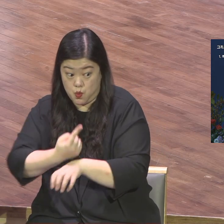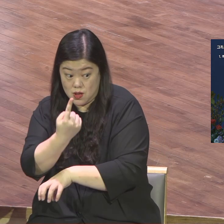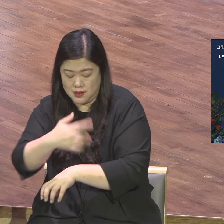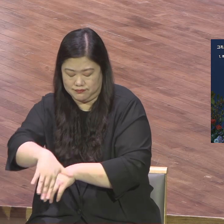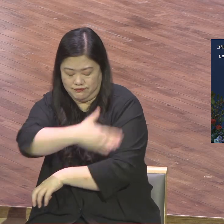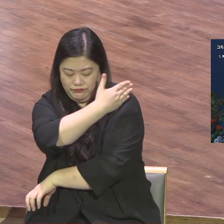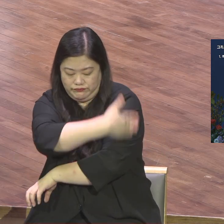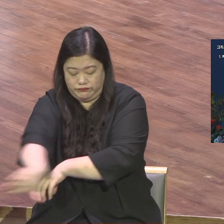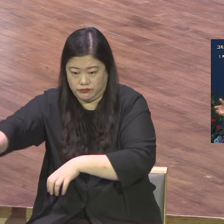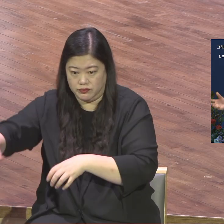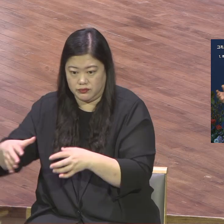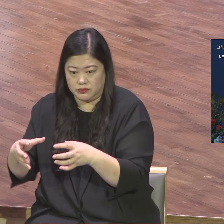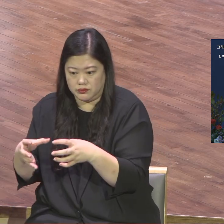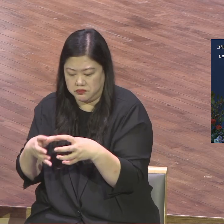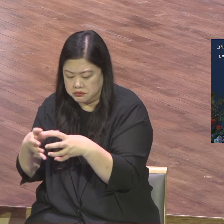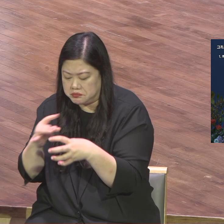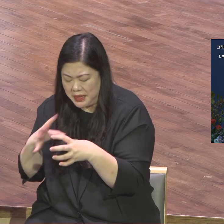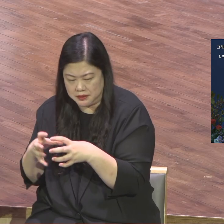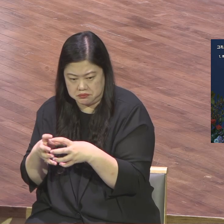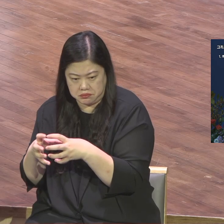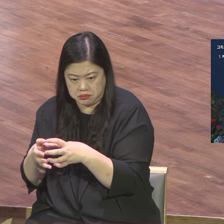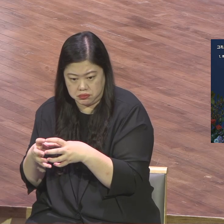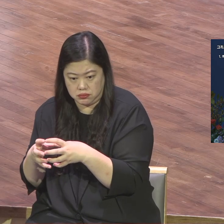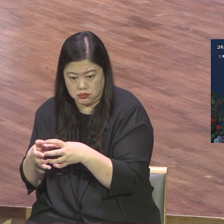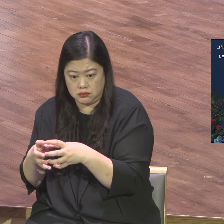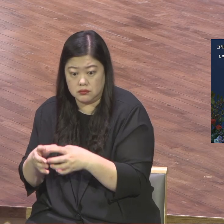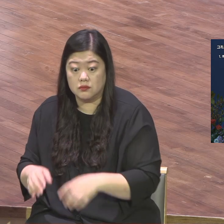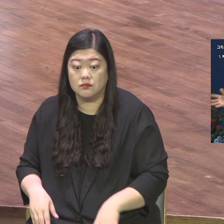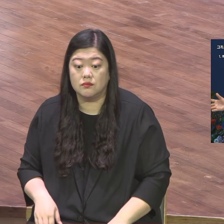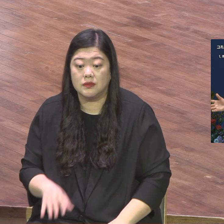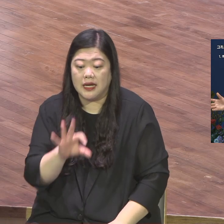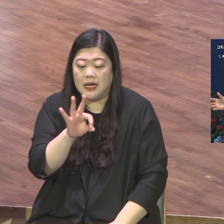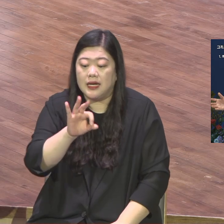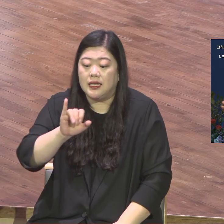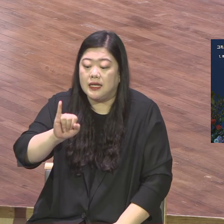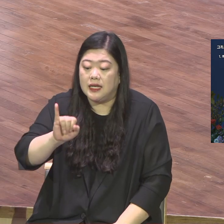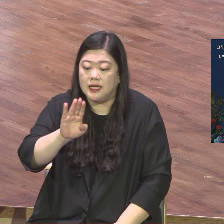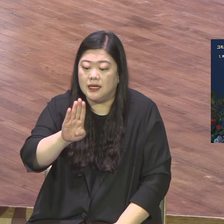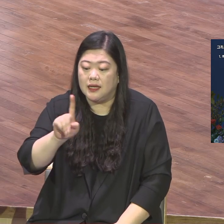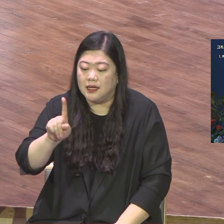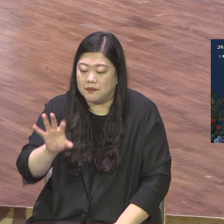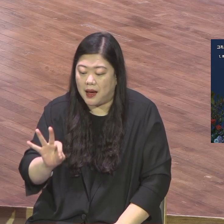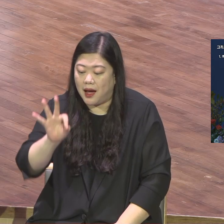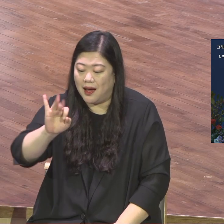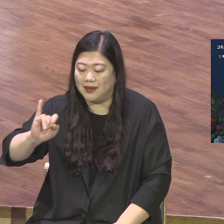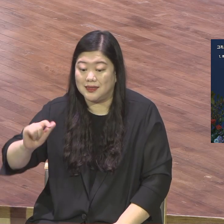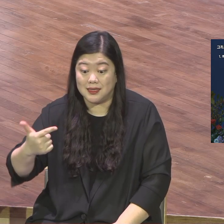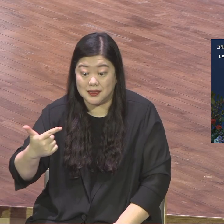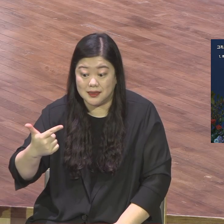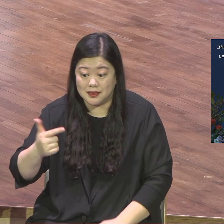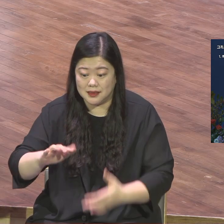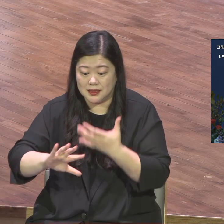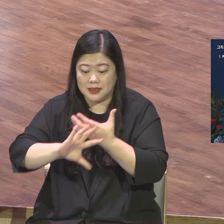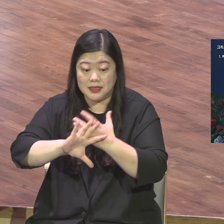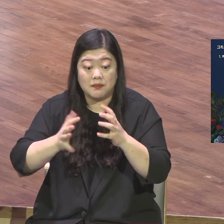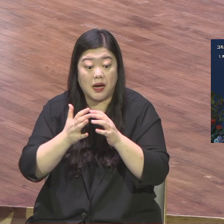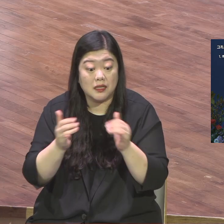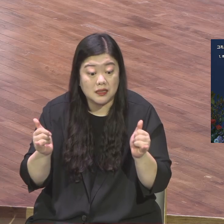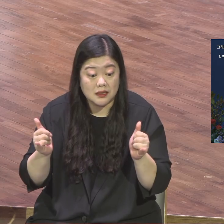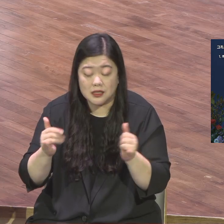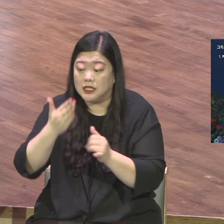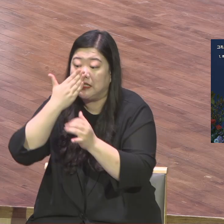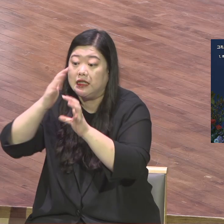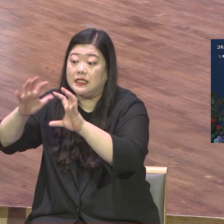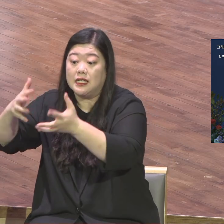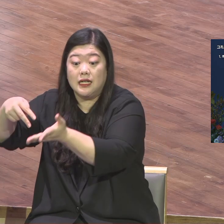경륜으로 이방인들도 우리가 이방인이잖아요. 이스라엘 연애 다 이방인이에요. 이방인들도 함께 상속자가 되고 함께